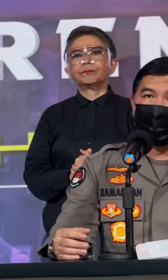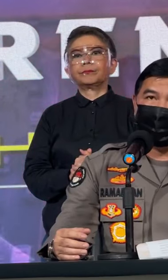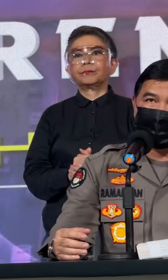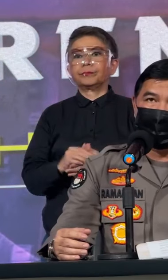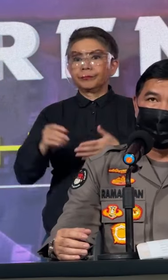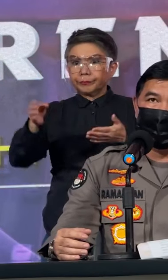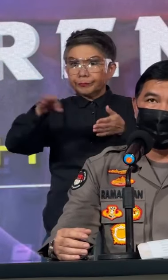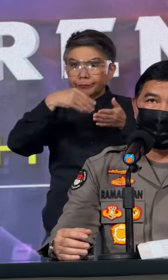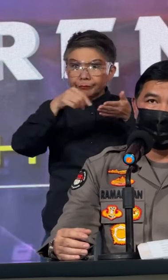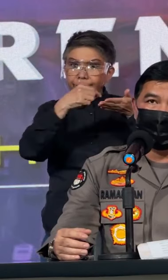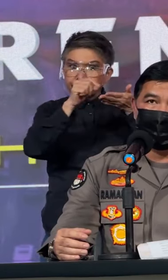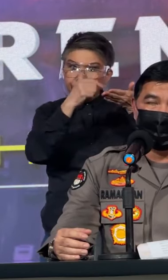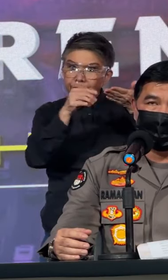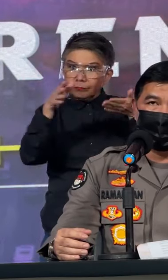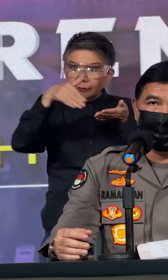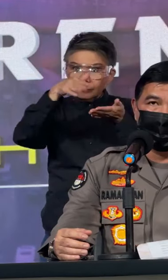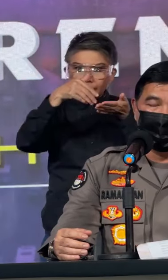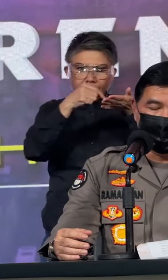Berdasarkan hasil